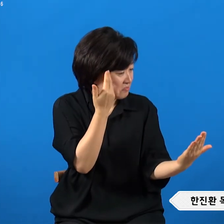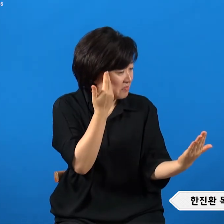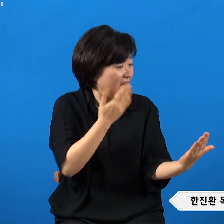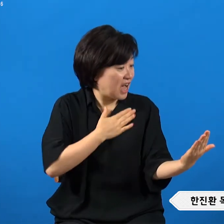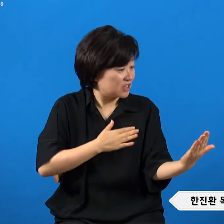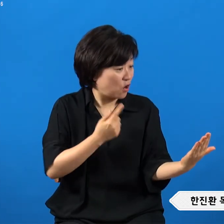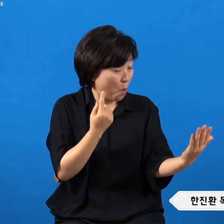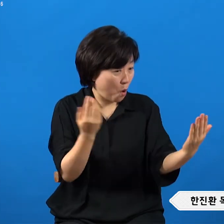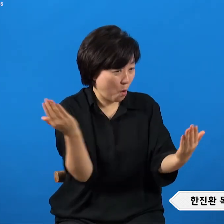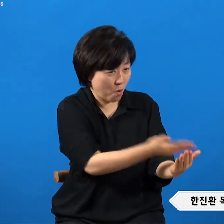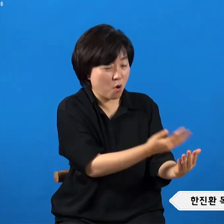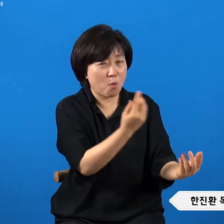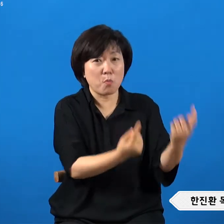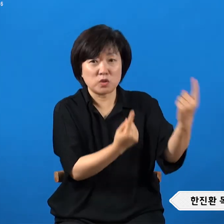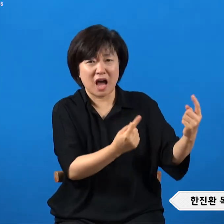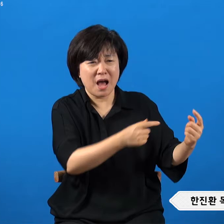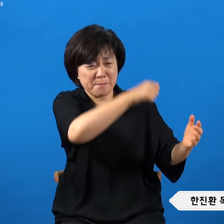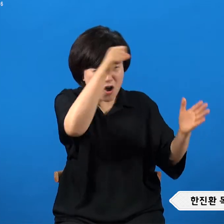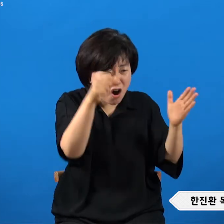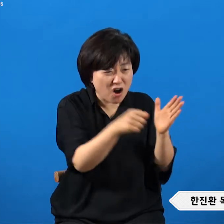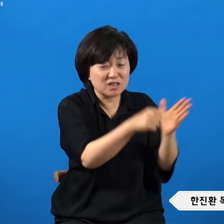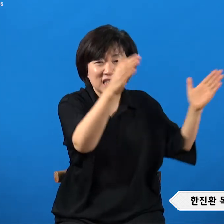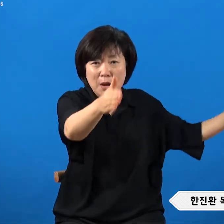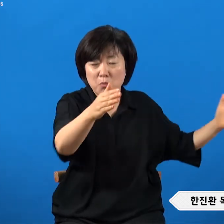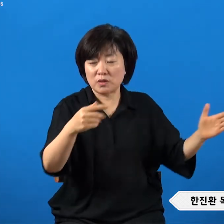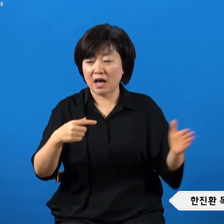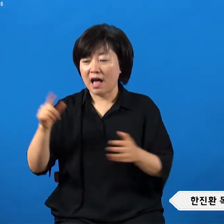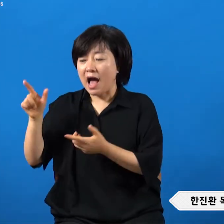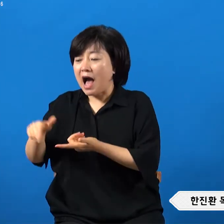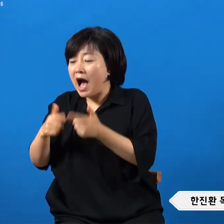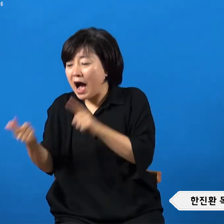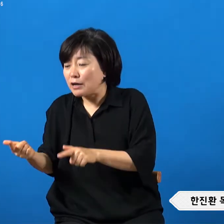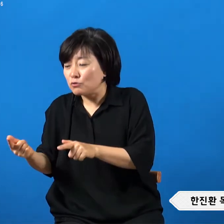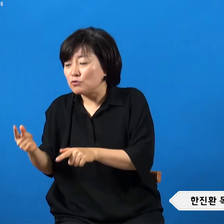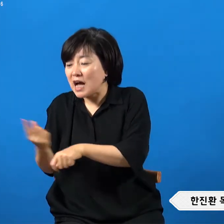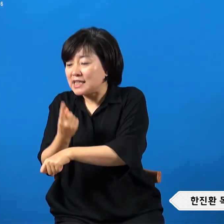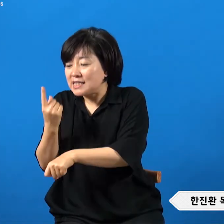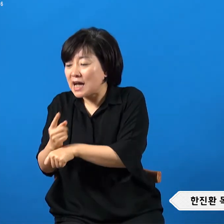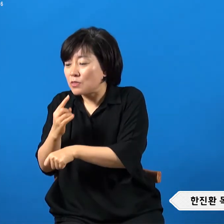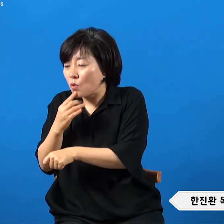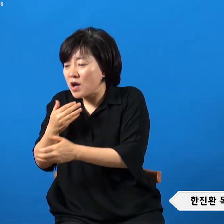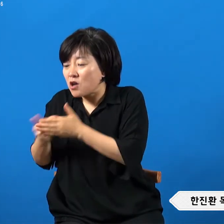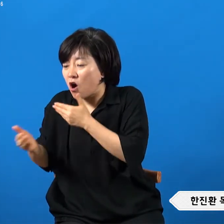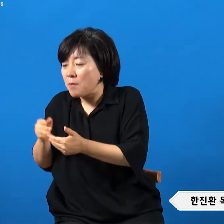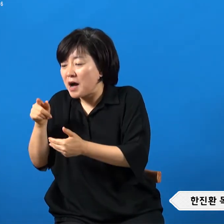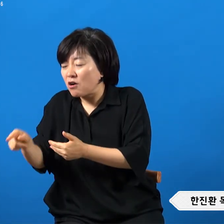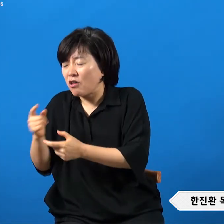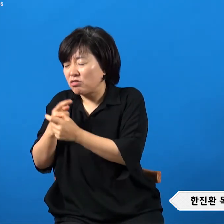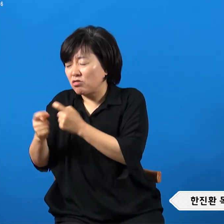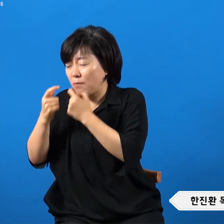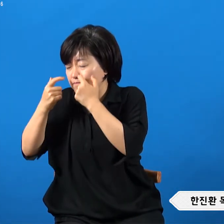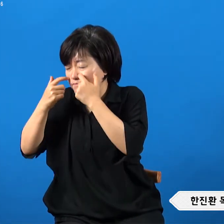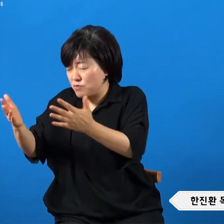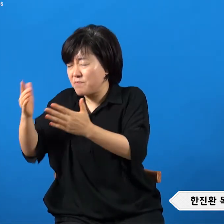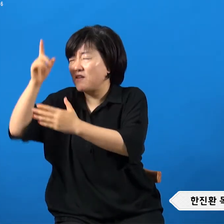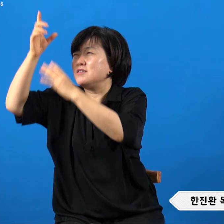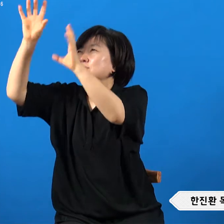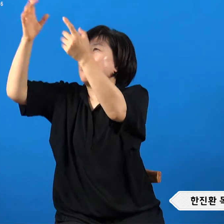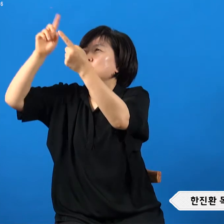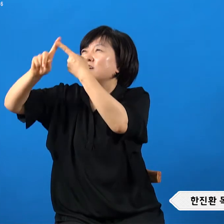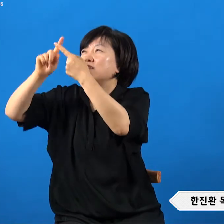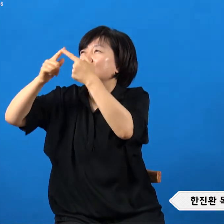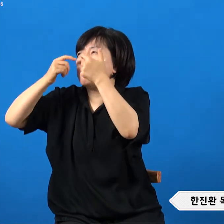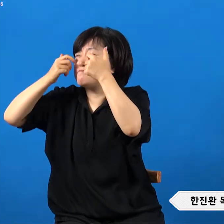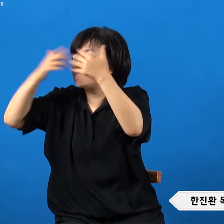그날 하루의 경험으로 천국에 대해 훨씬 더 분명하게 알게 되었다. 신학자니까 얼마나 천국에